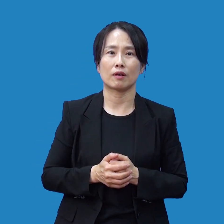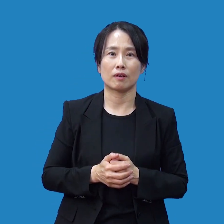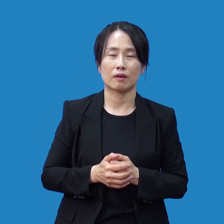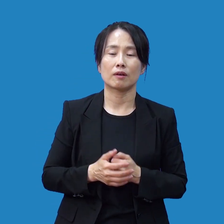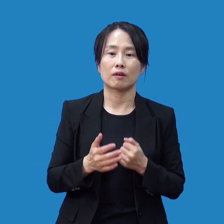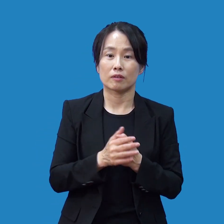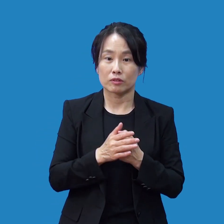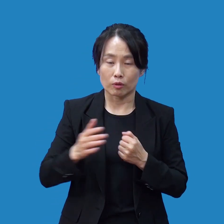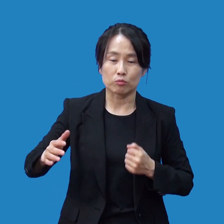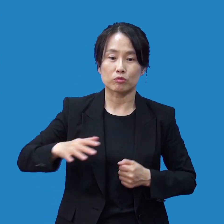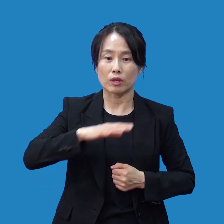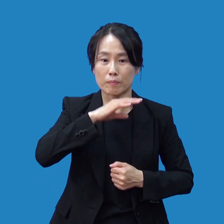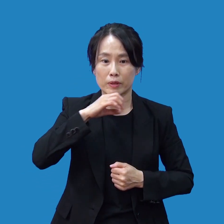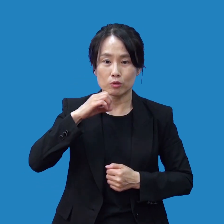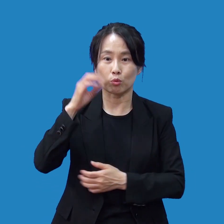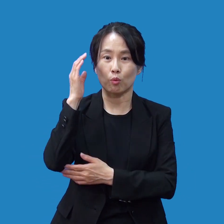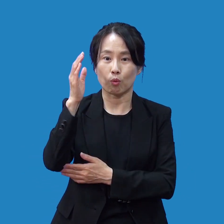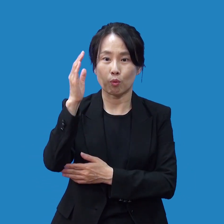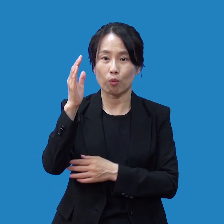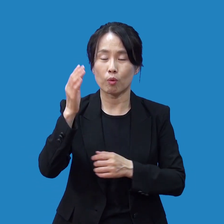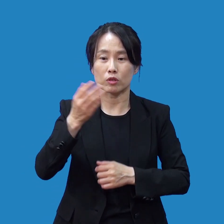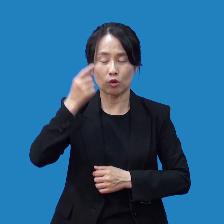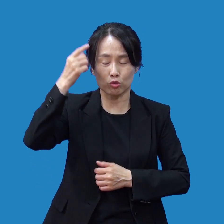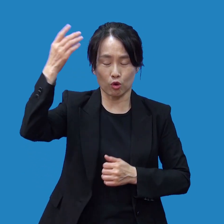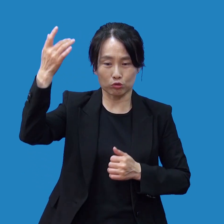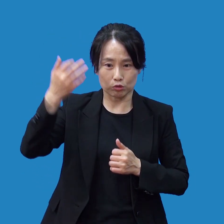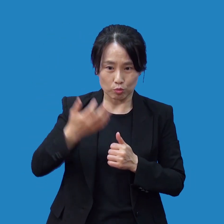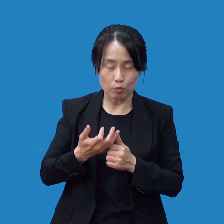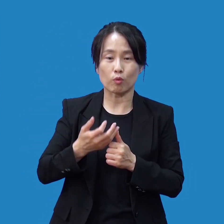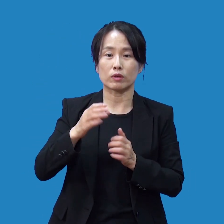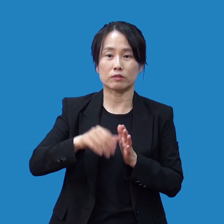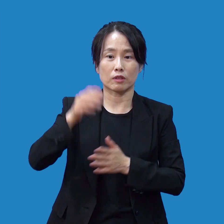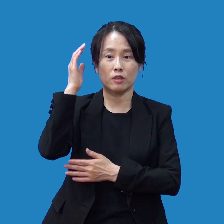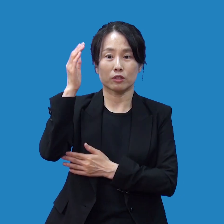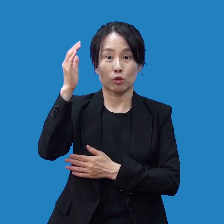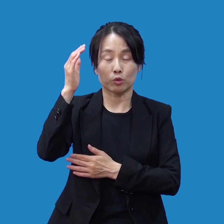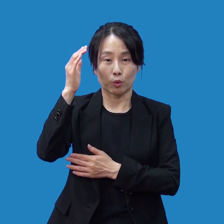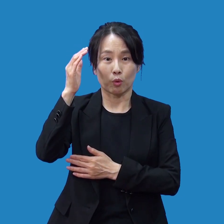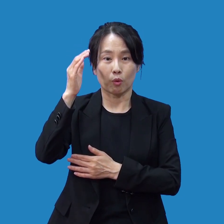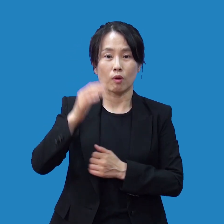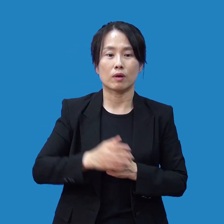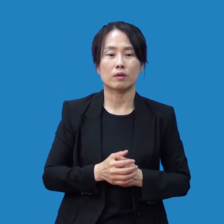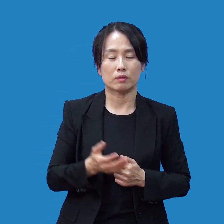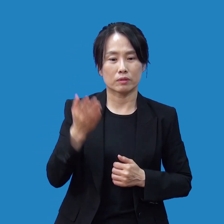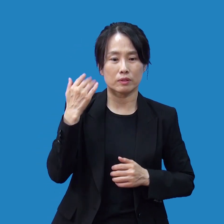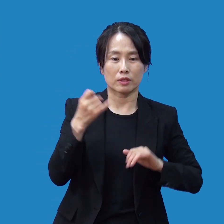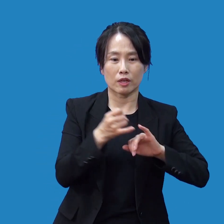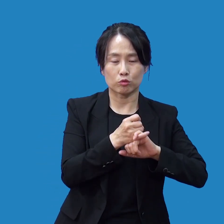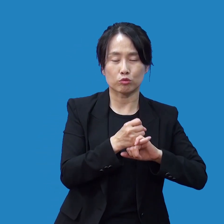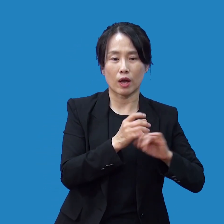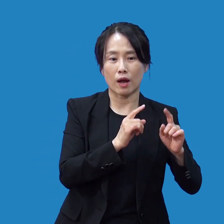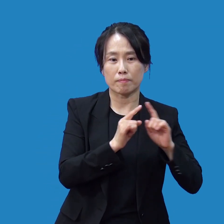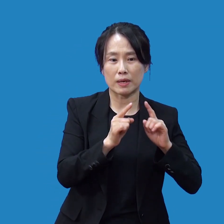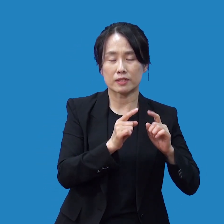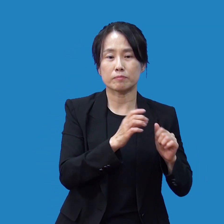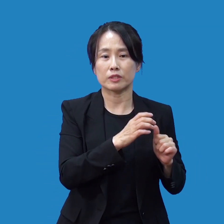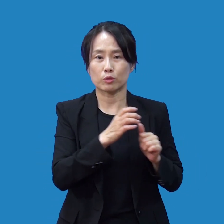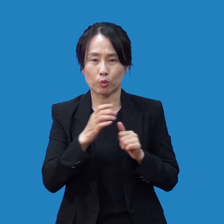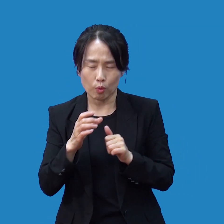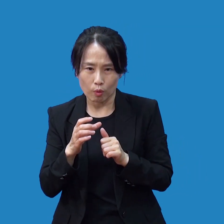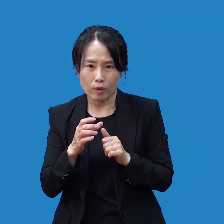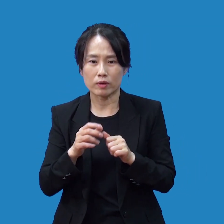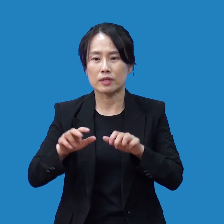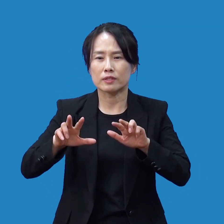또 빈무덤이라는 그 현실을 같이 연결해서 하나님이 우리에게 지금 하시는 말씀이 무엇인가를 밝히